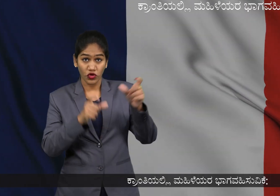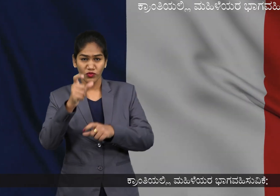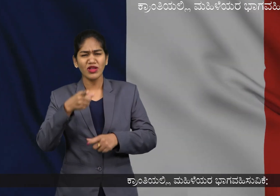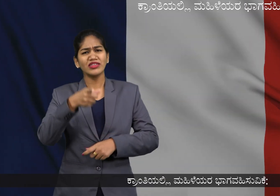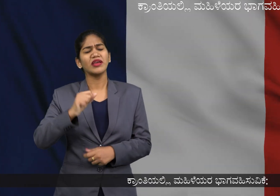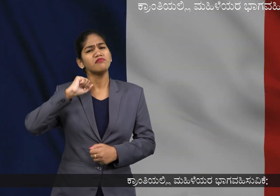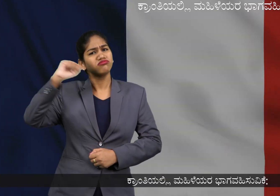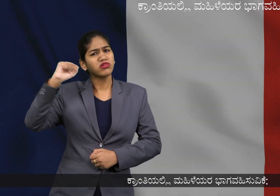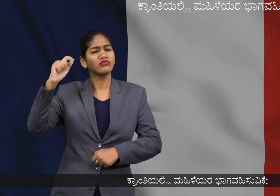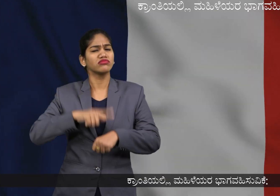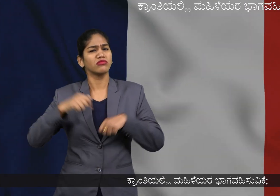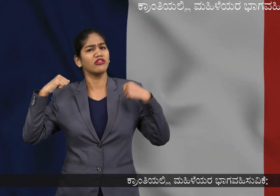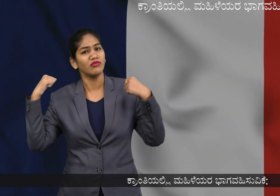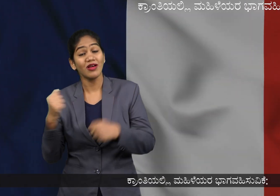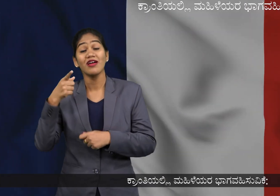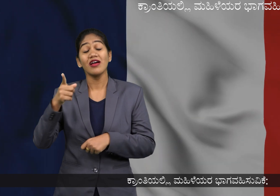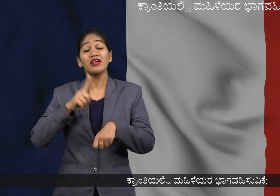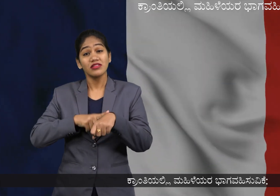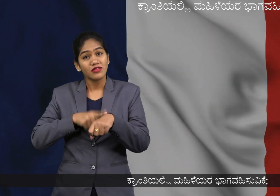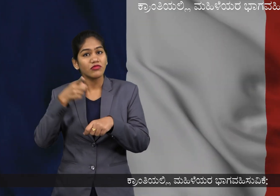ಕ್ರಾಂತಿಯಲ್ಲಿ ಮಹಿಳೆಯರ ಭಾಗವಹಿಸುವಿಕೆ.